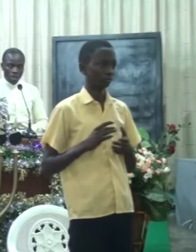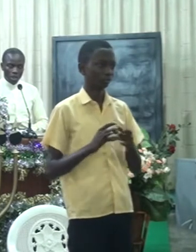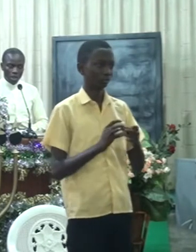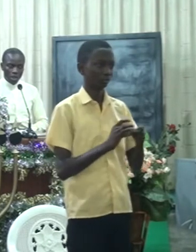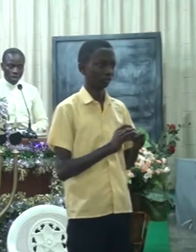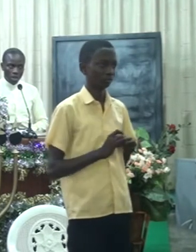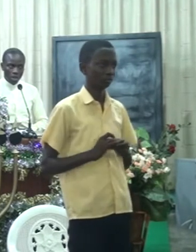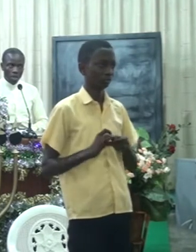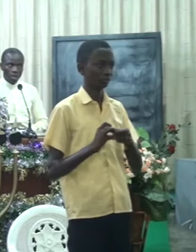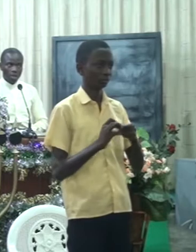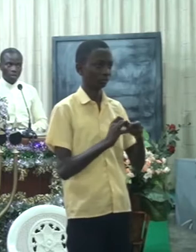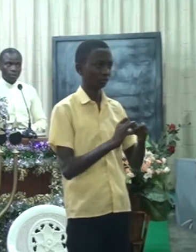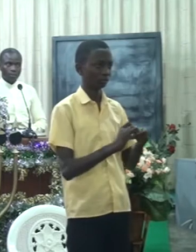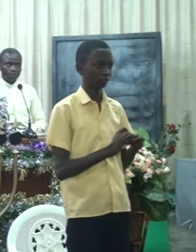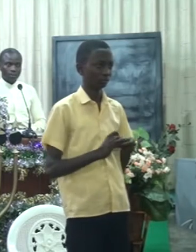mes